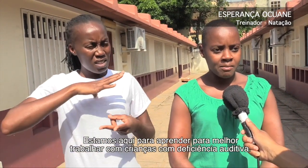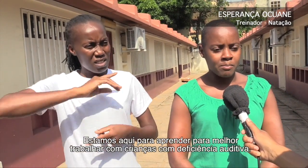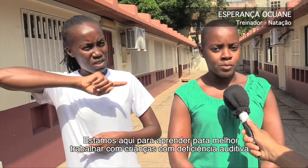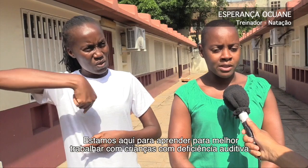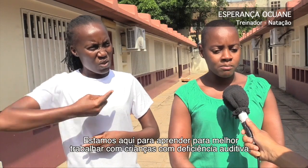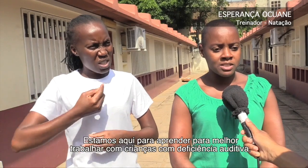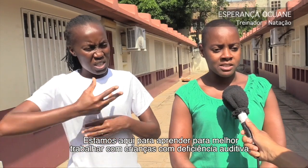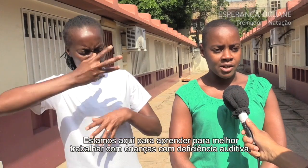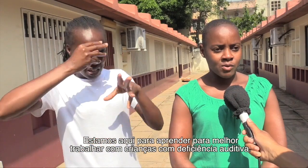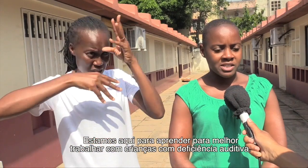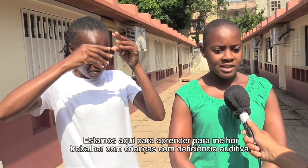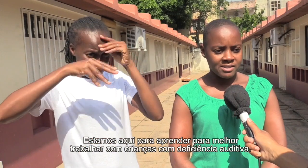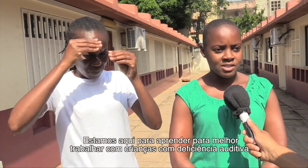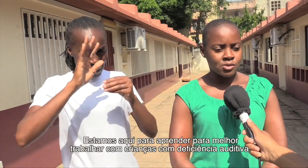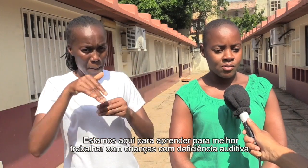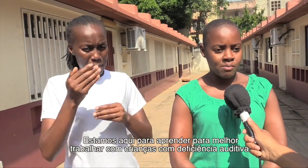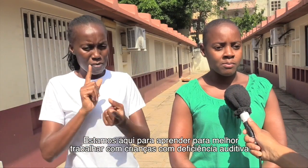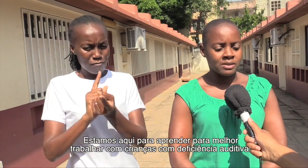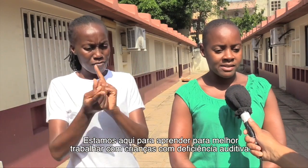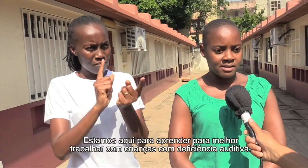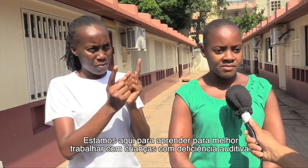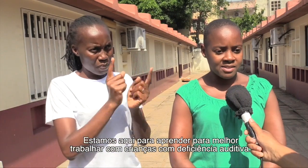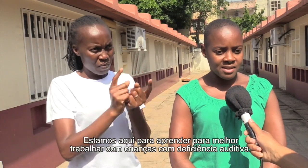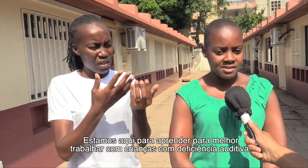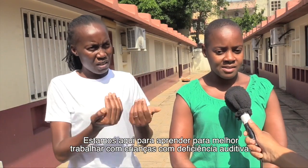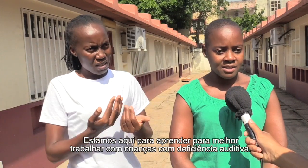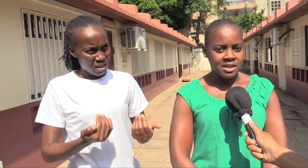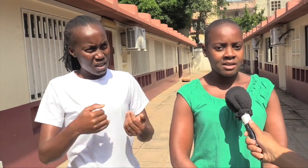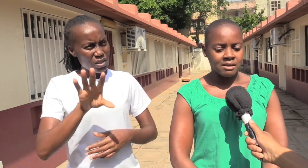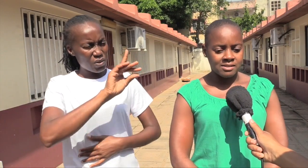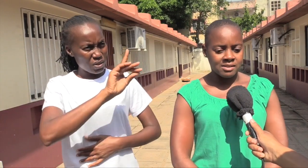aprender que é para podermos lidar com as crianças com essa deficiência.